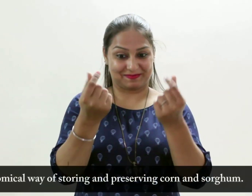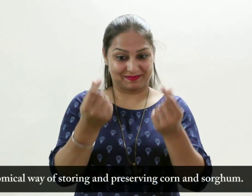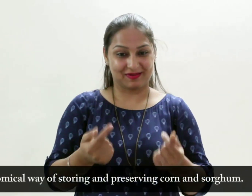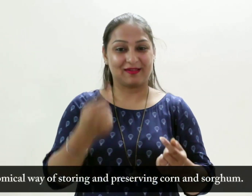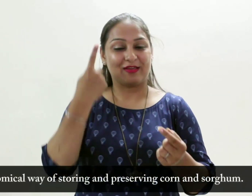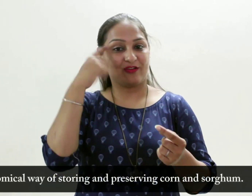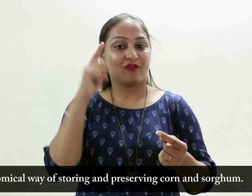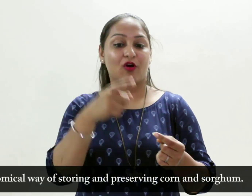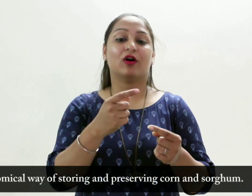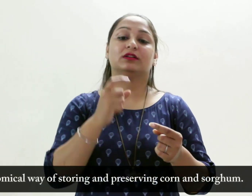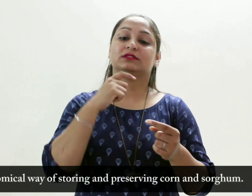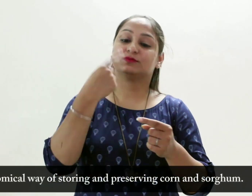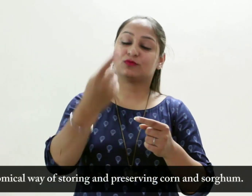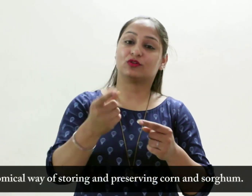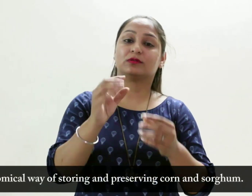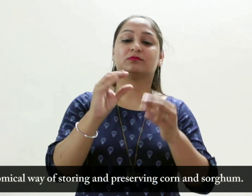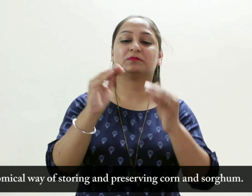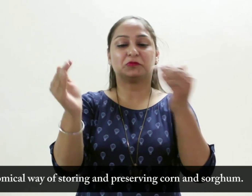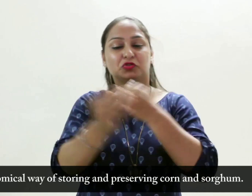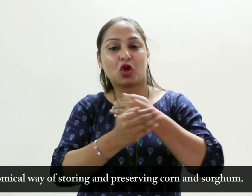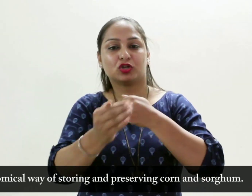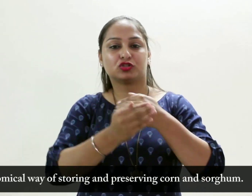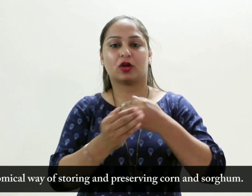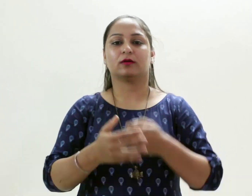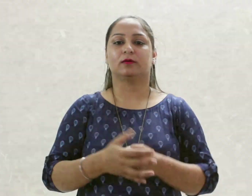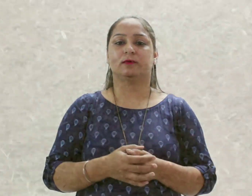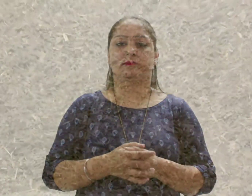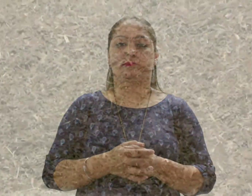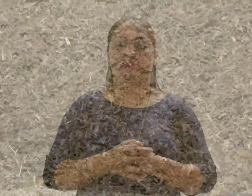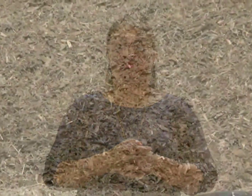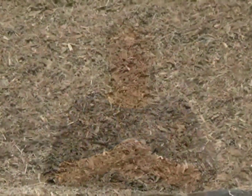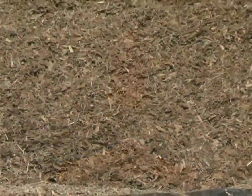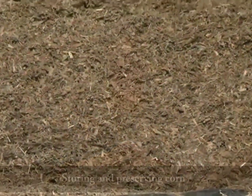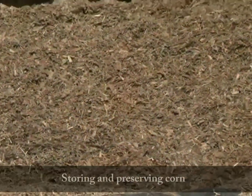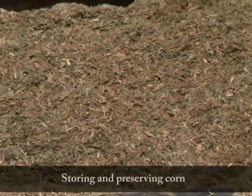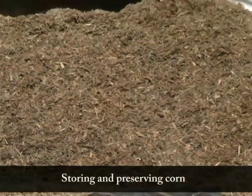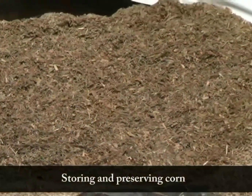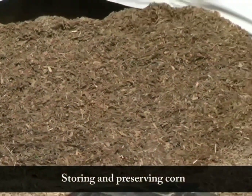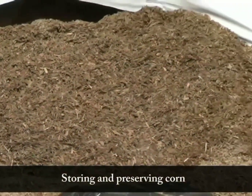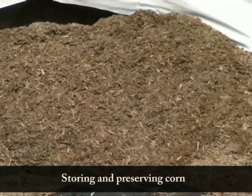मकई और शरबत के भंडारण और संरक्षण का आर्थिक तरीका।